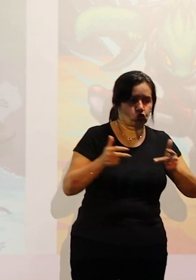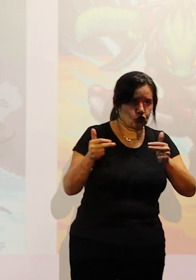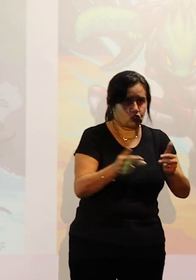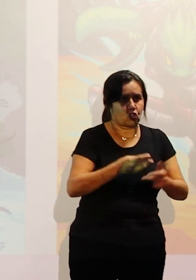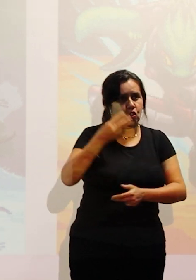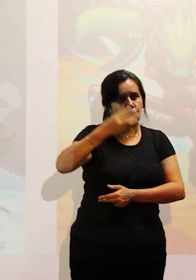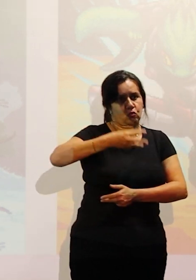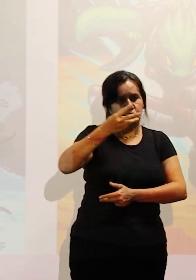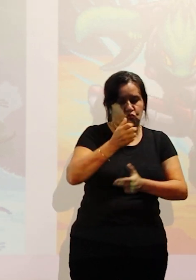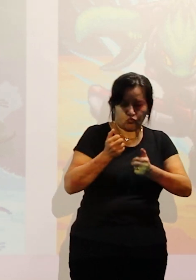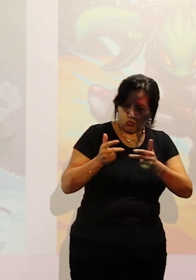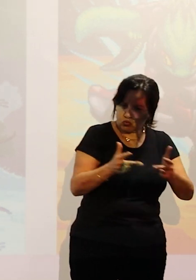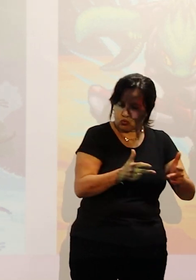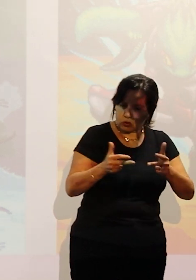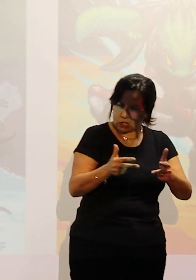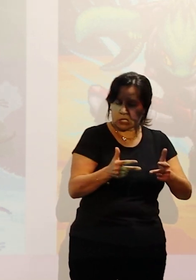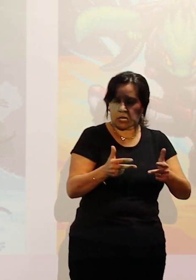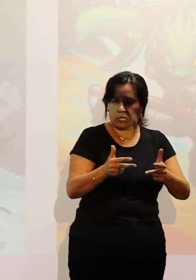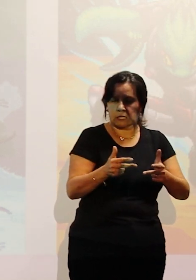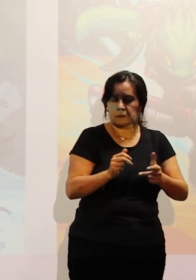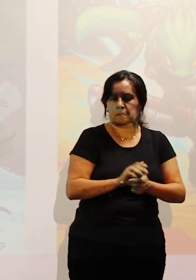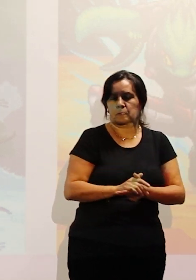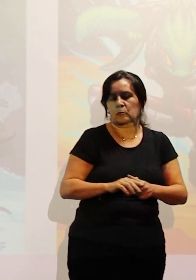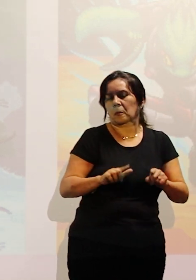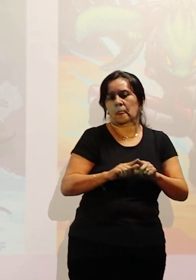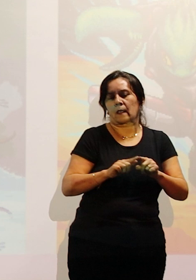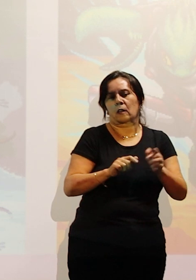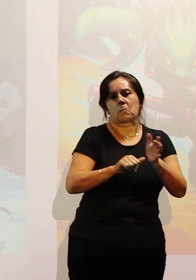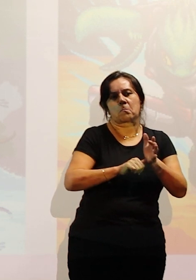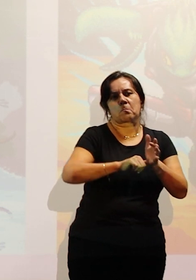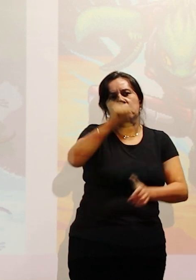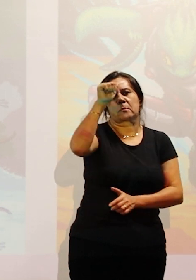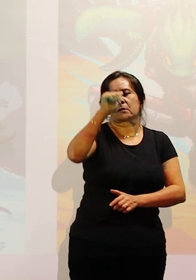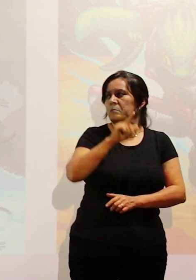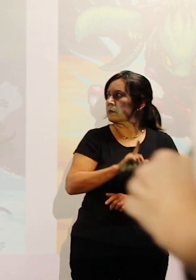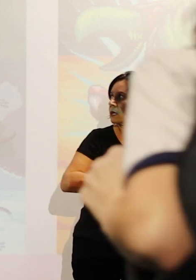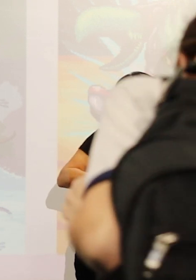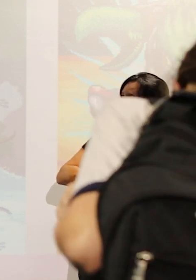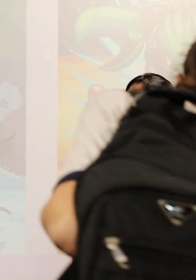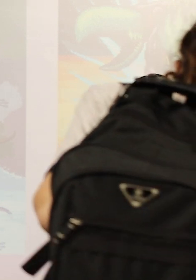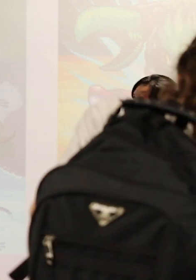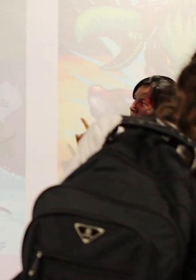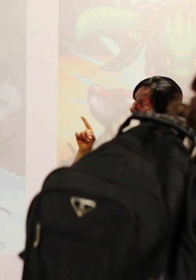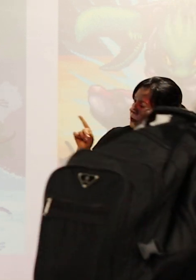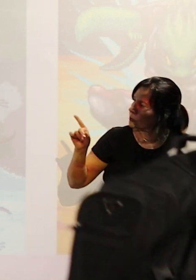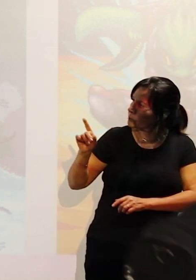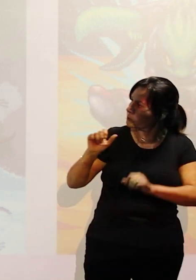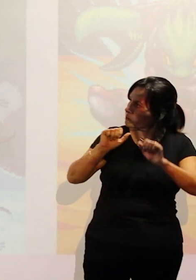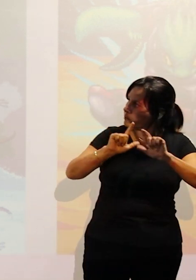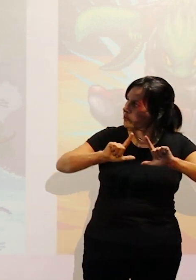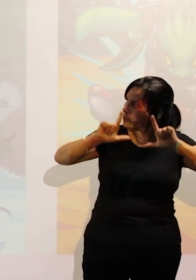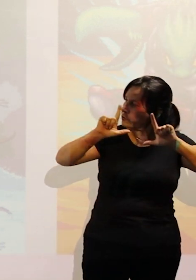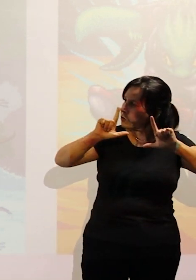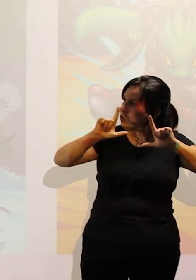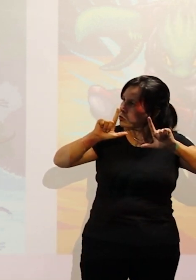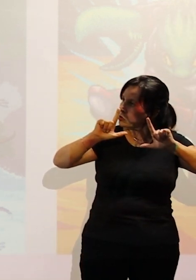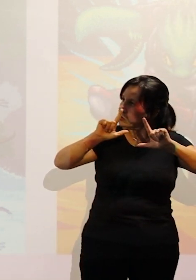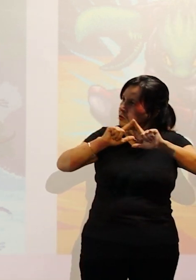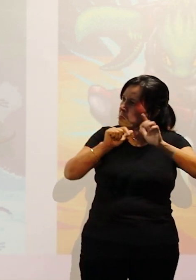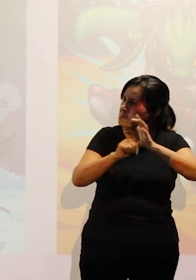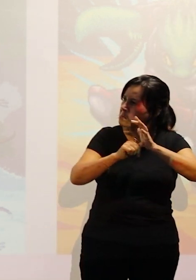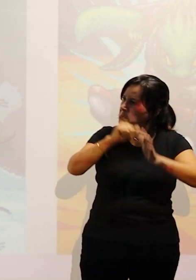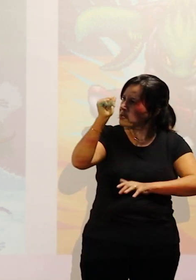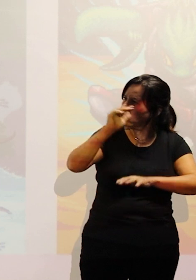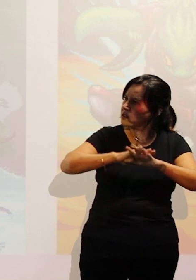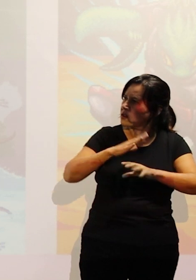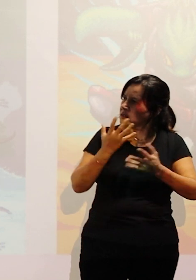questão referente a jogo de videogame. Então, o primeiro era da Woman Game Jam, né? E foi a primeira vez,